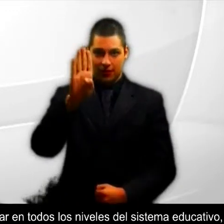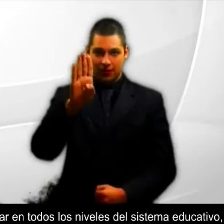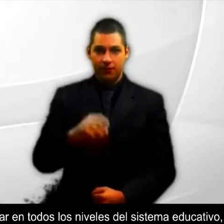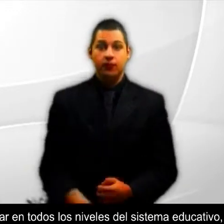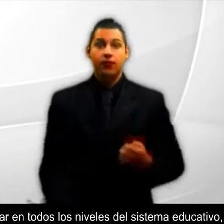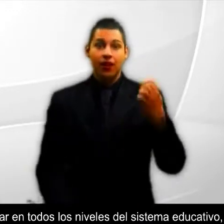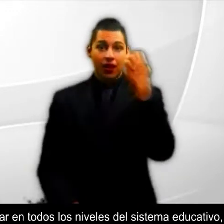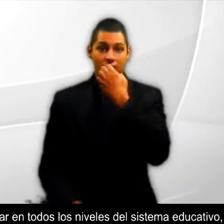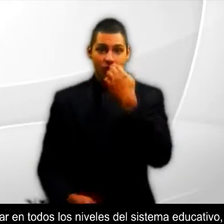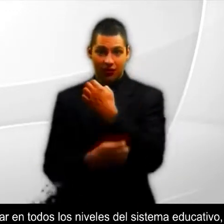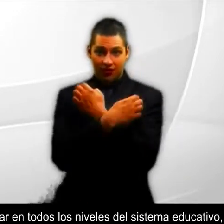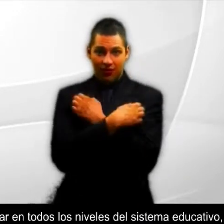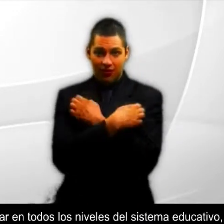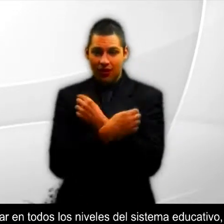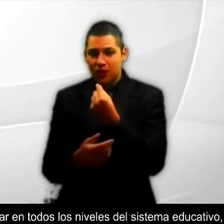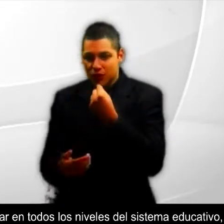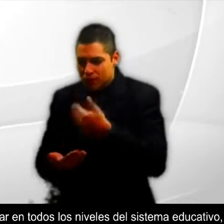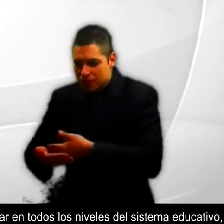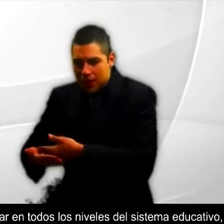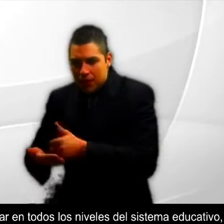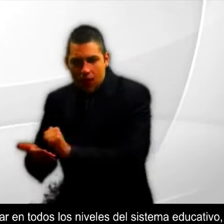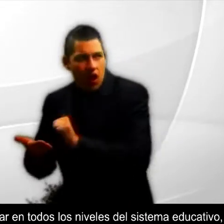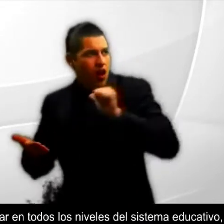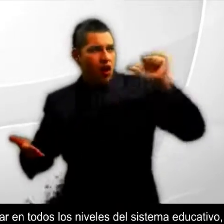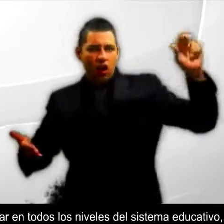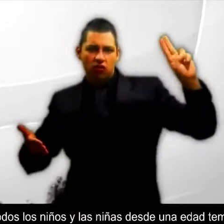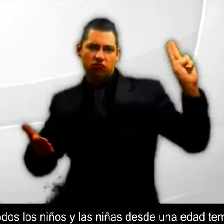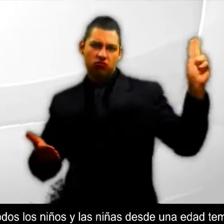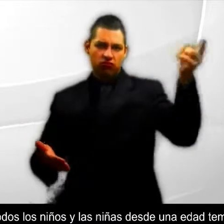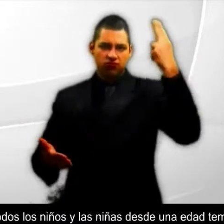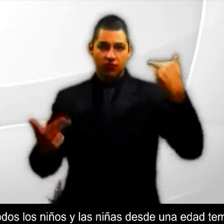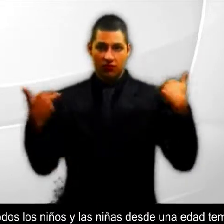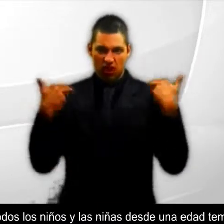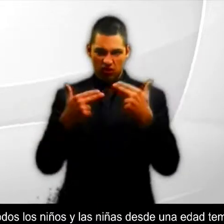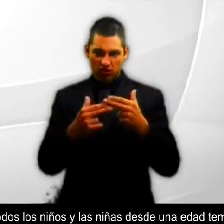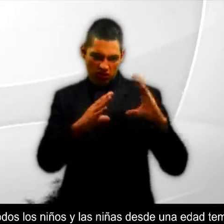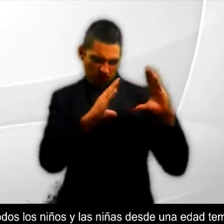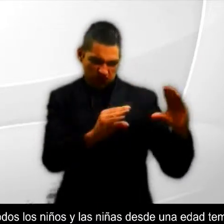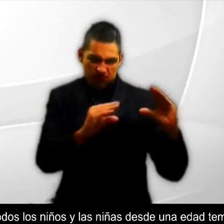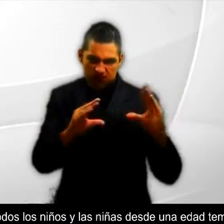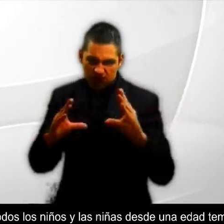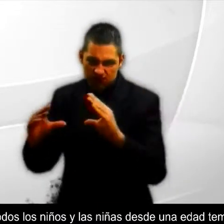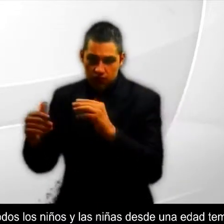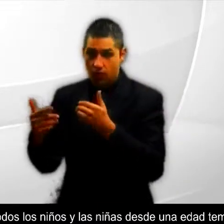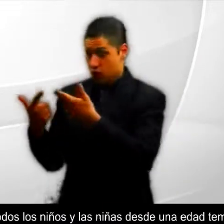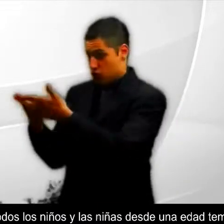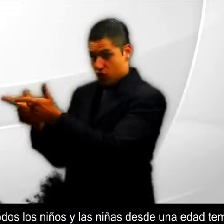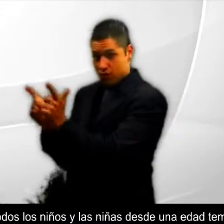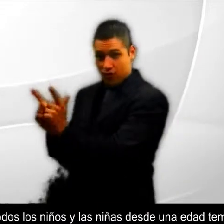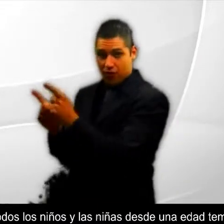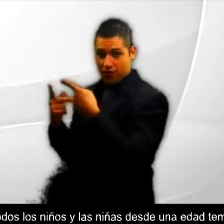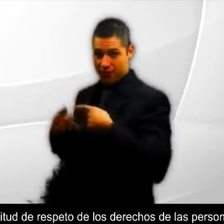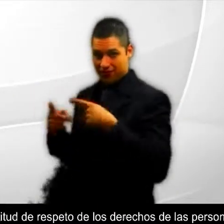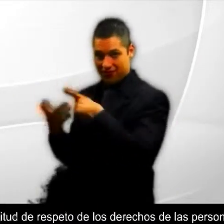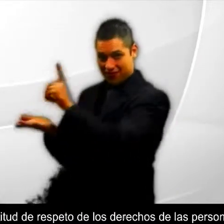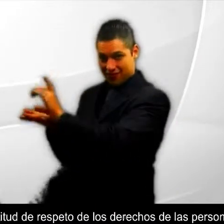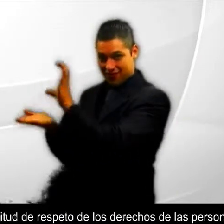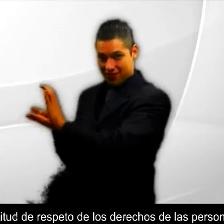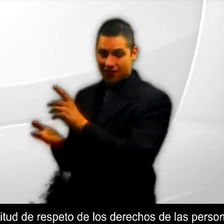Fomentar en todos los niveles del sistema educativo, incluso entre todos los niños y las niñas, desde una edad temprana, una actitud de